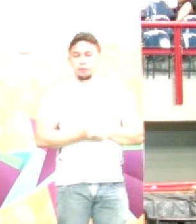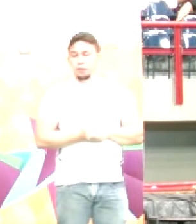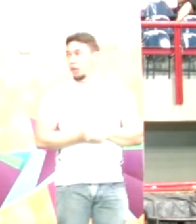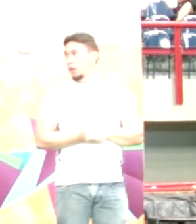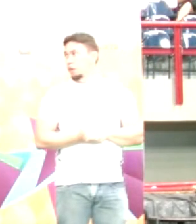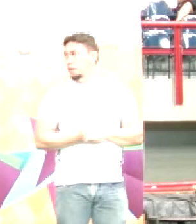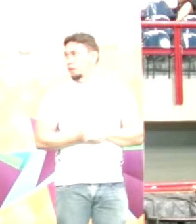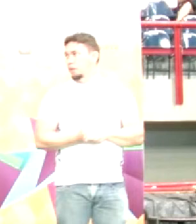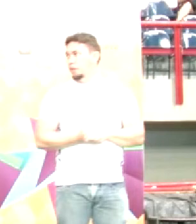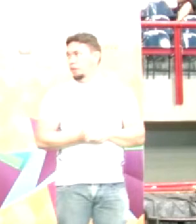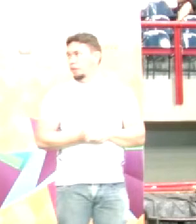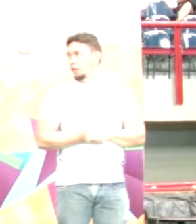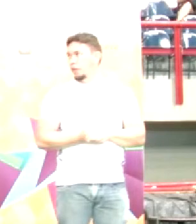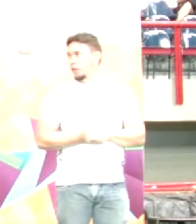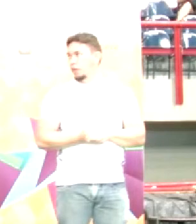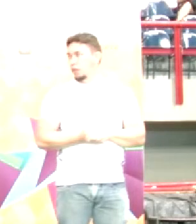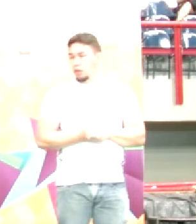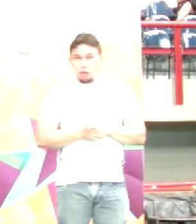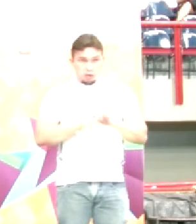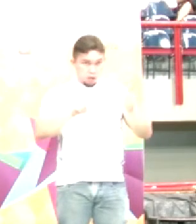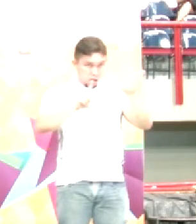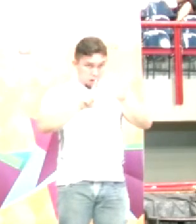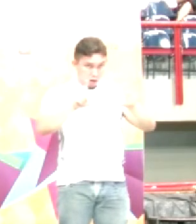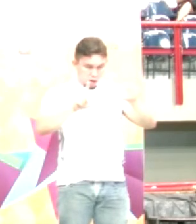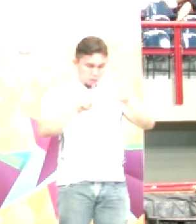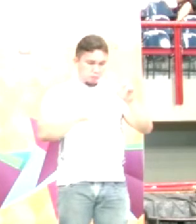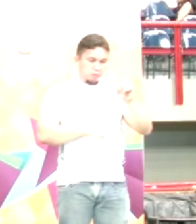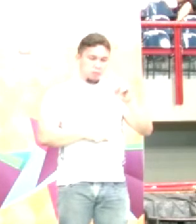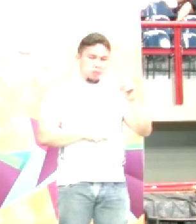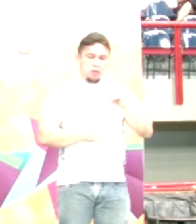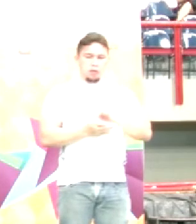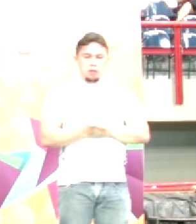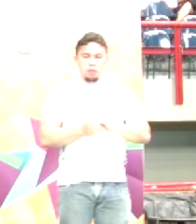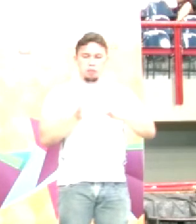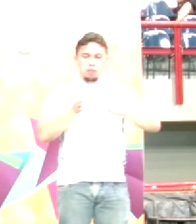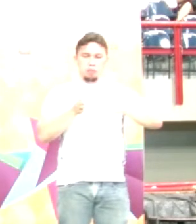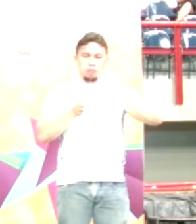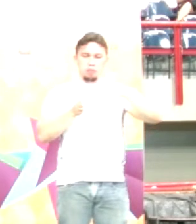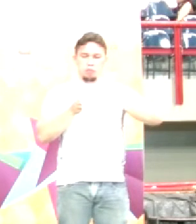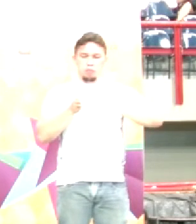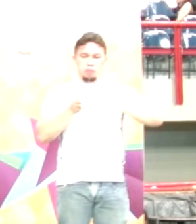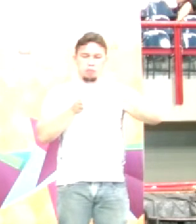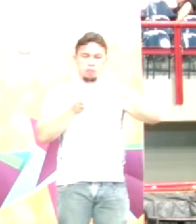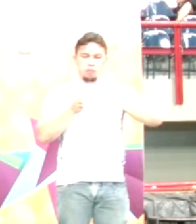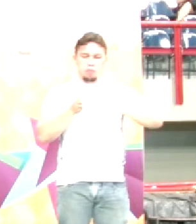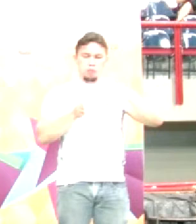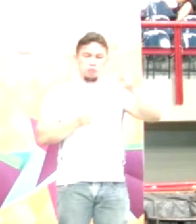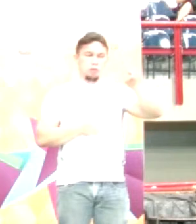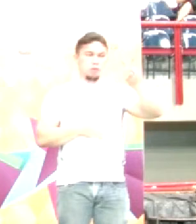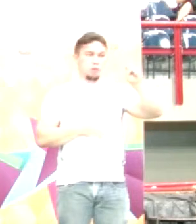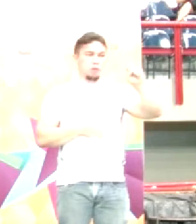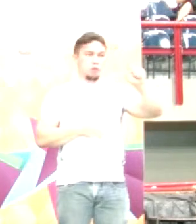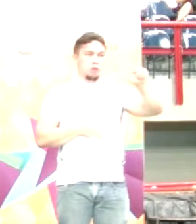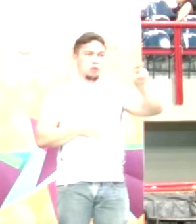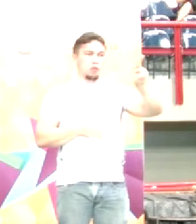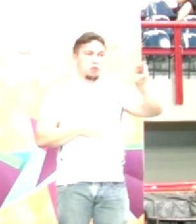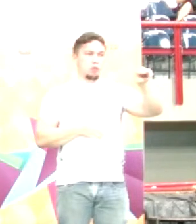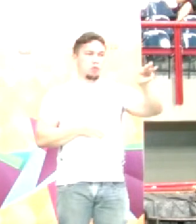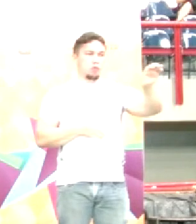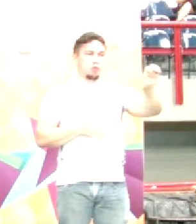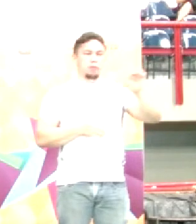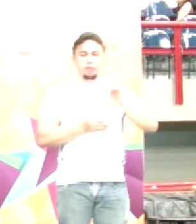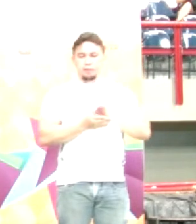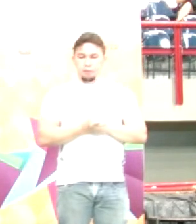1000 metros cúbicos. Isso é área? Não, isso é o quê? É o quê? Volume. Isso é